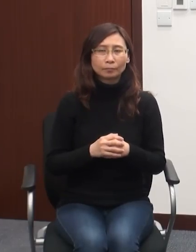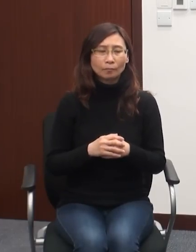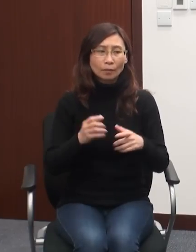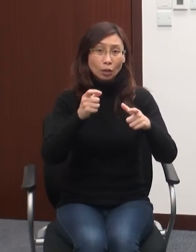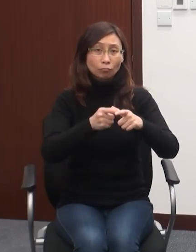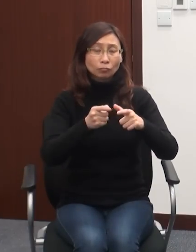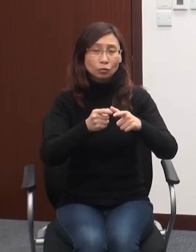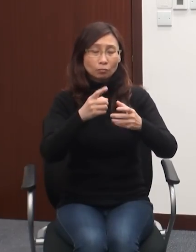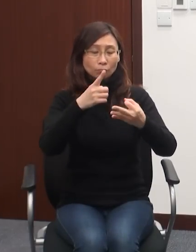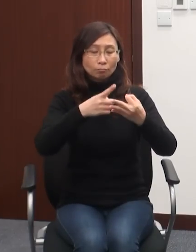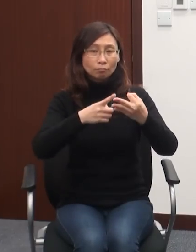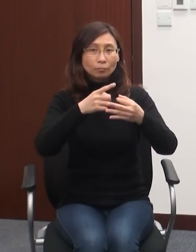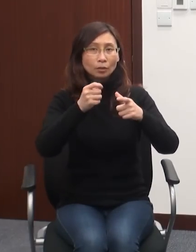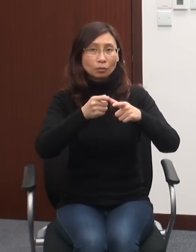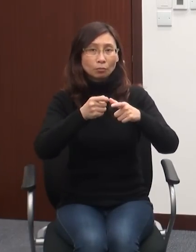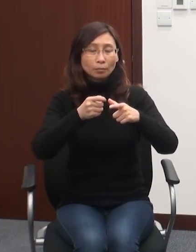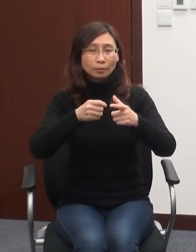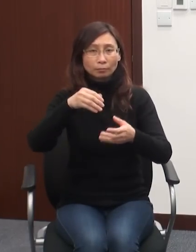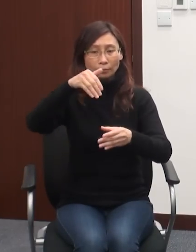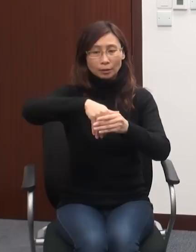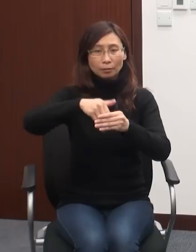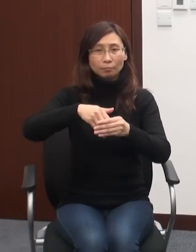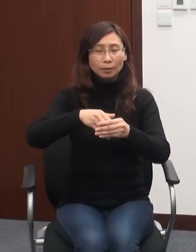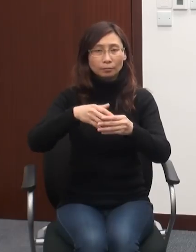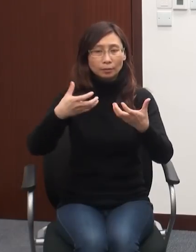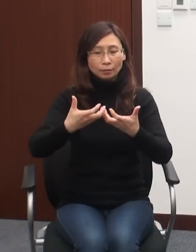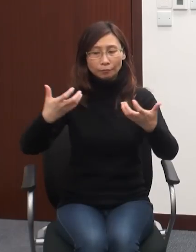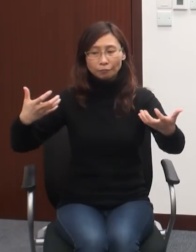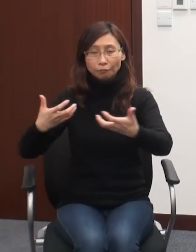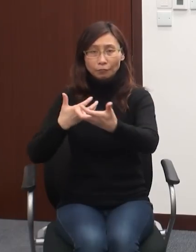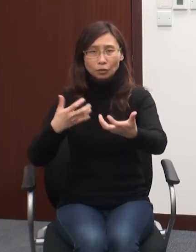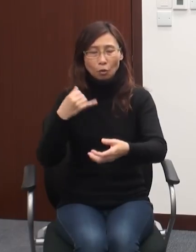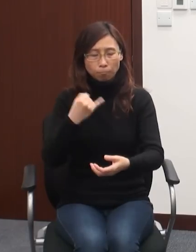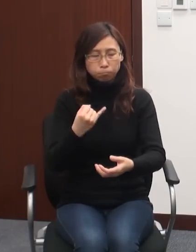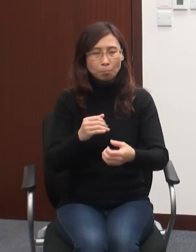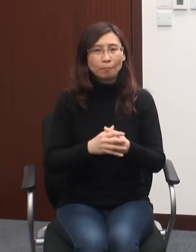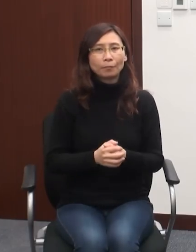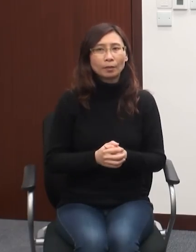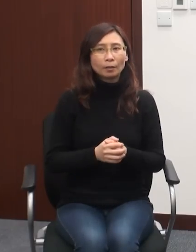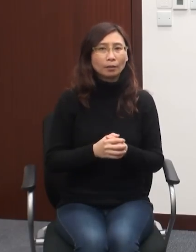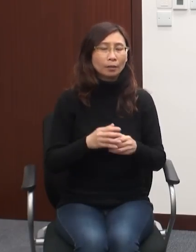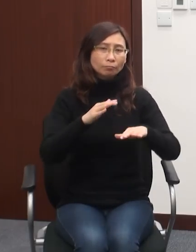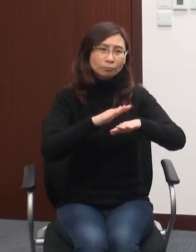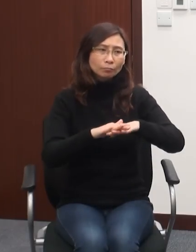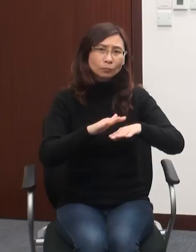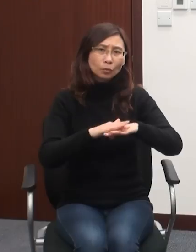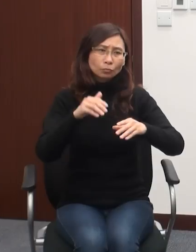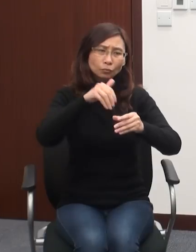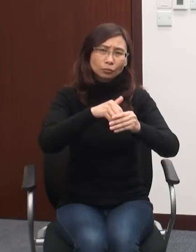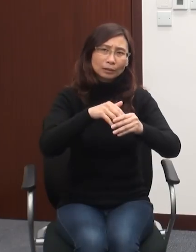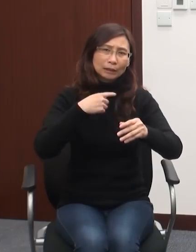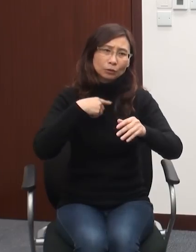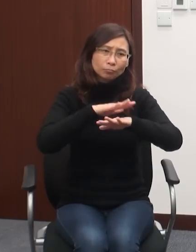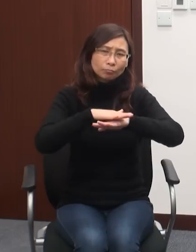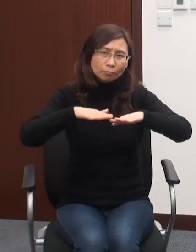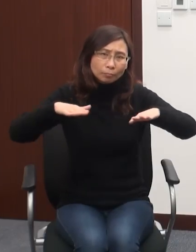公民提名不可或缺嘅啫，即係三軌制。其實我哋都違背咗我哋原則，因為點解咧？如果普及平等嘅時候，